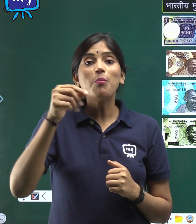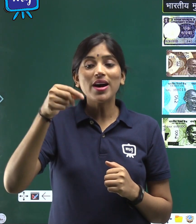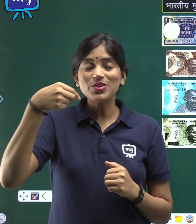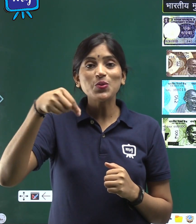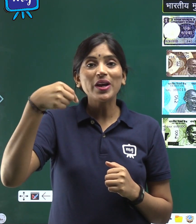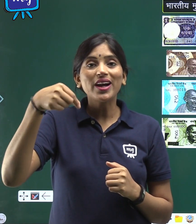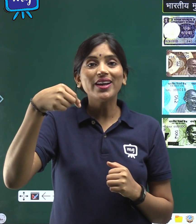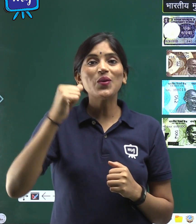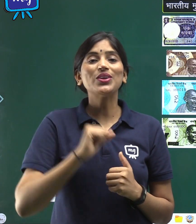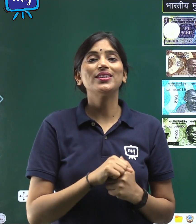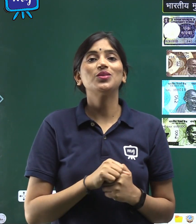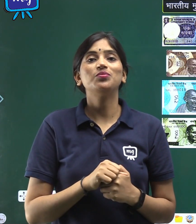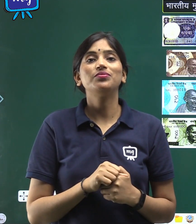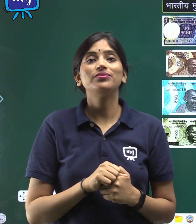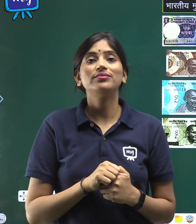5 रुपए का नोट,